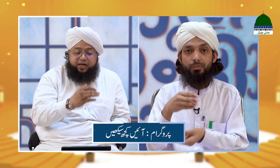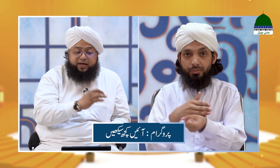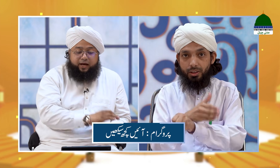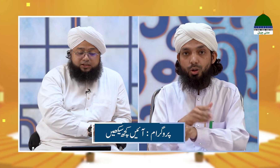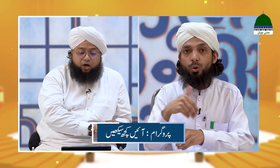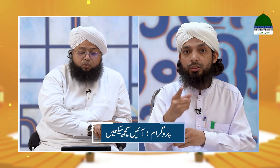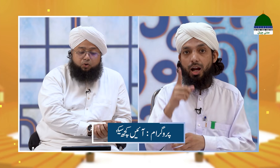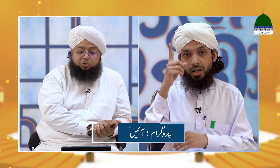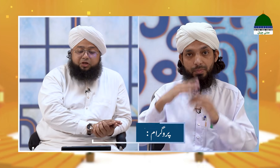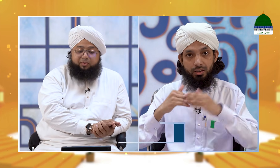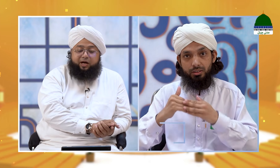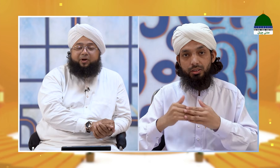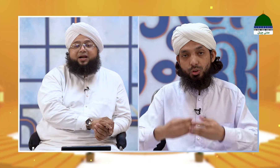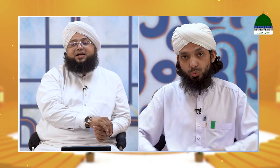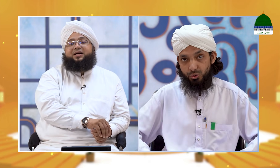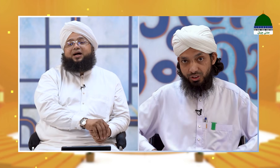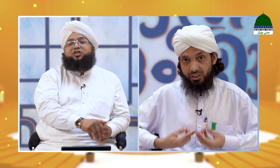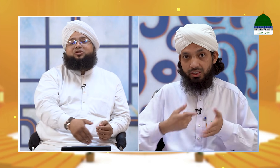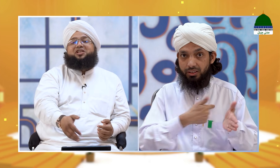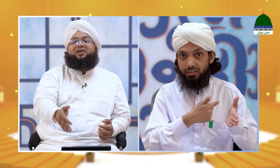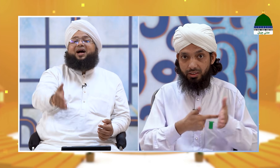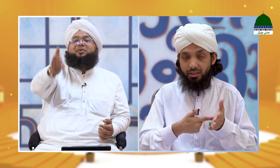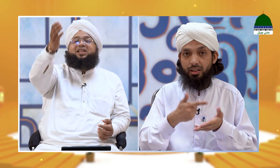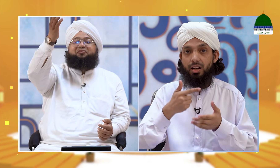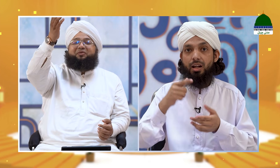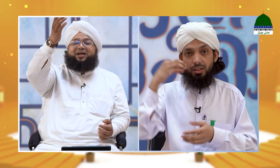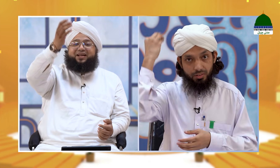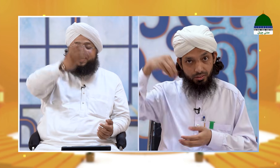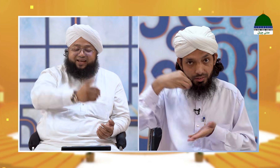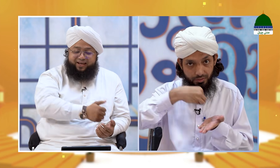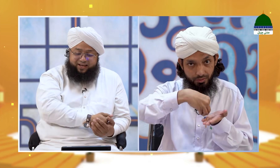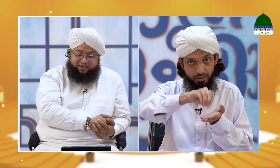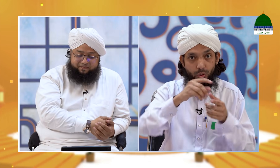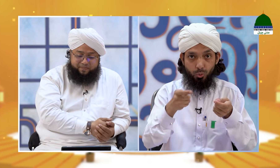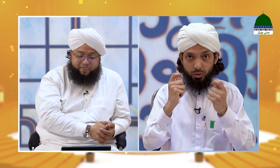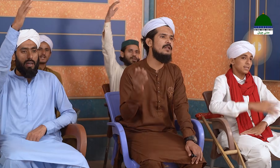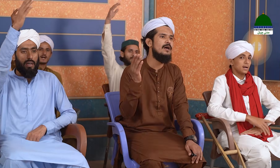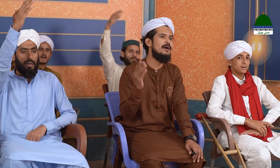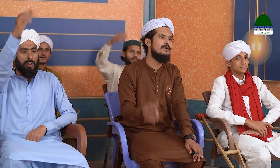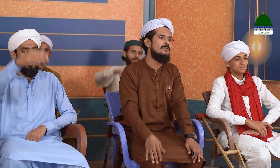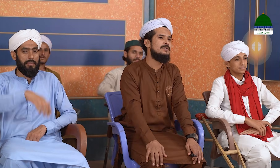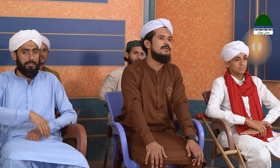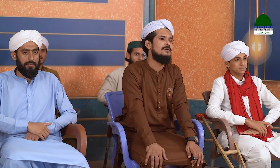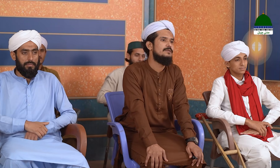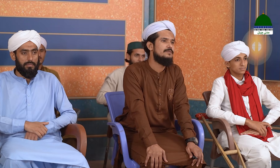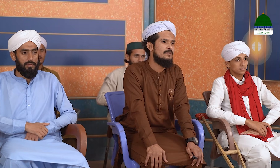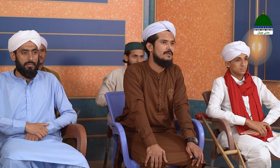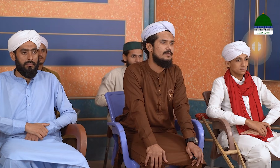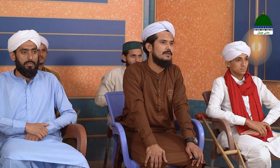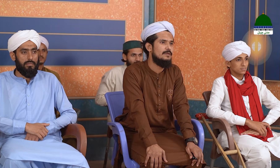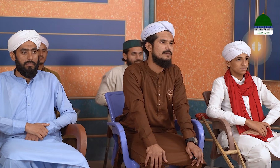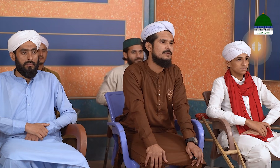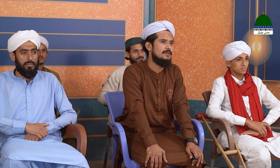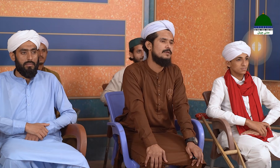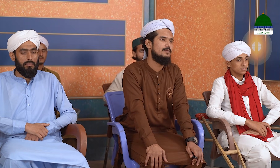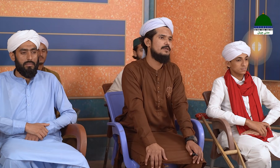میں دیے گئے ہزاروں گھوڑوں کے برابر اجر و ثواب عطا فرماتا ہے۔ سبحان اللہ۔